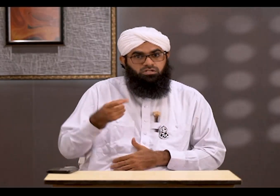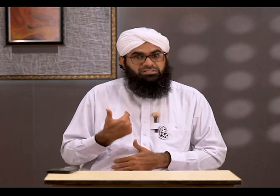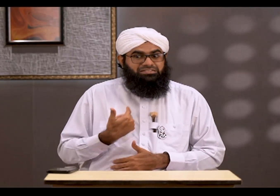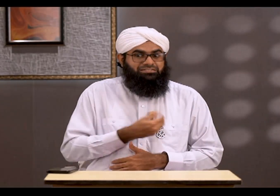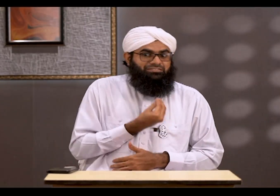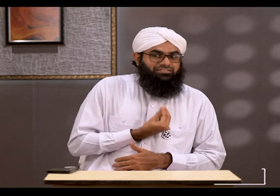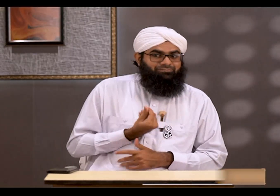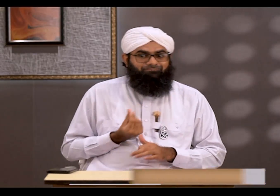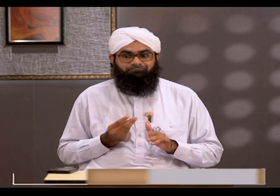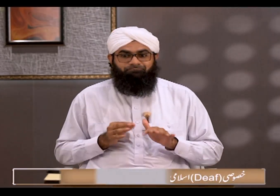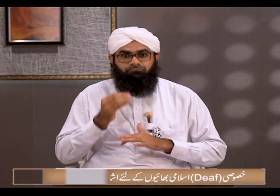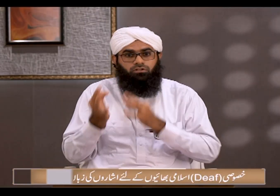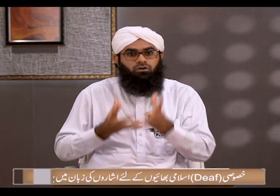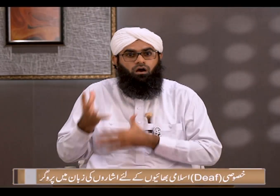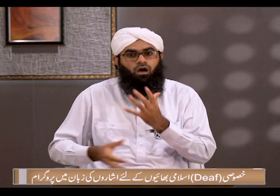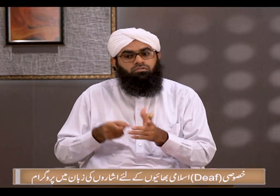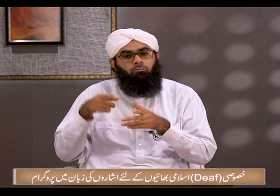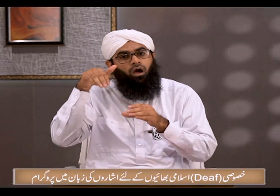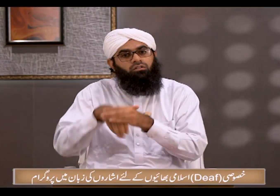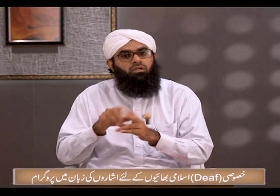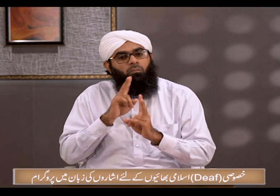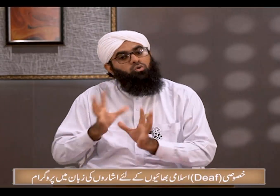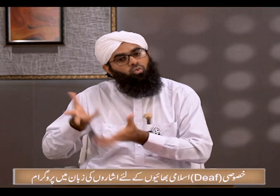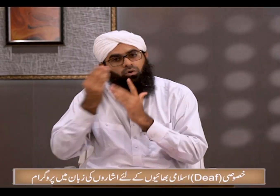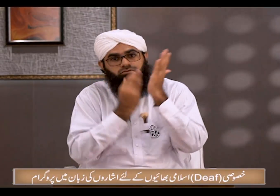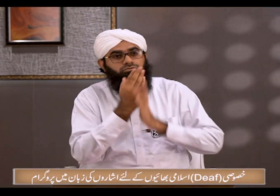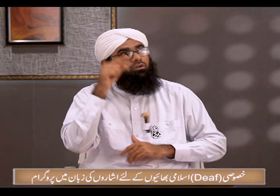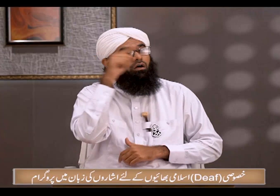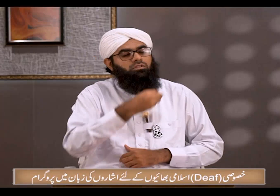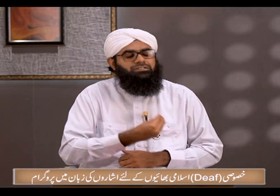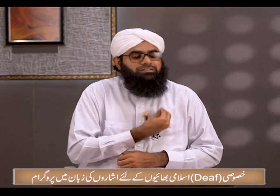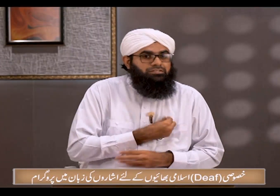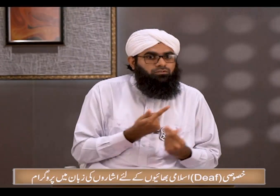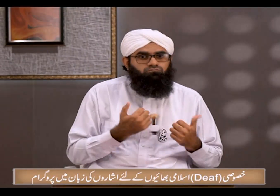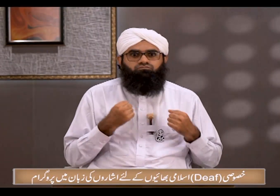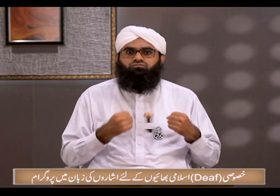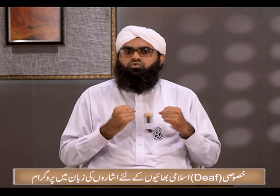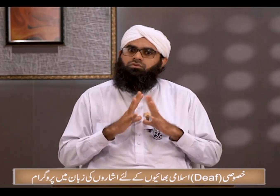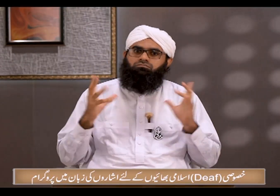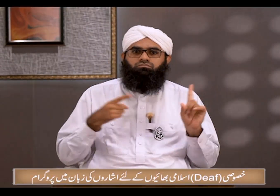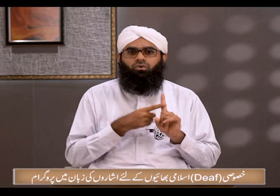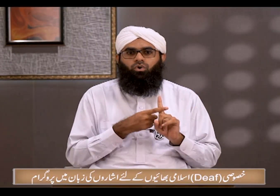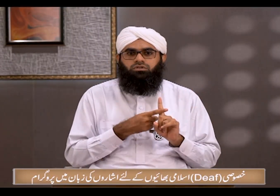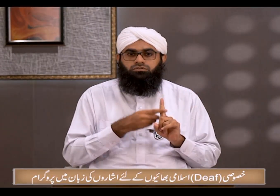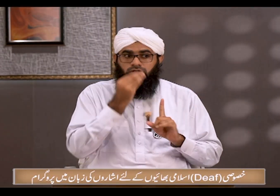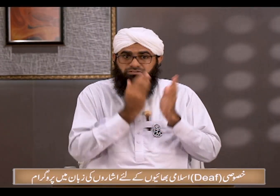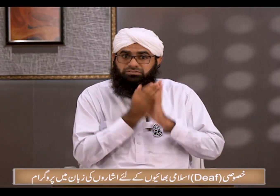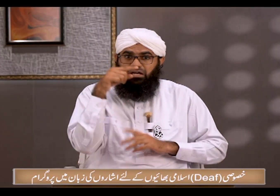گیا اور جنت کو ناگوار چیزوں سے ڈھانپ دیا گیا، یعنی جنت کو حاصل کرنے کے لیے نفس کو راحت دلانے والی چیزوں سے